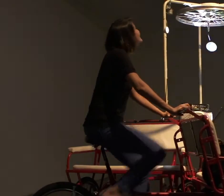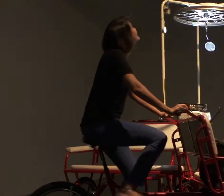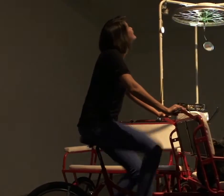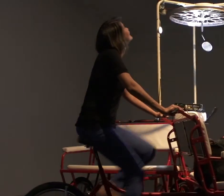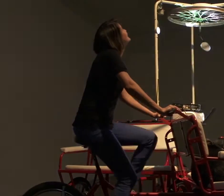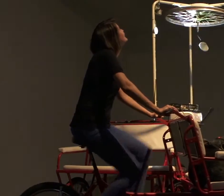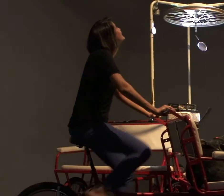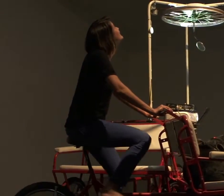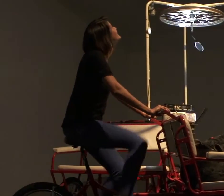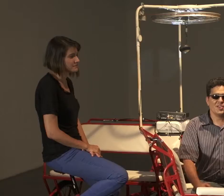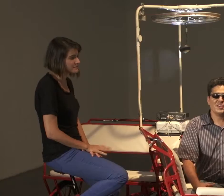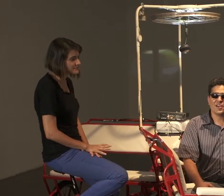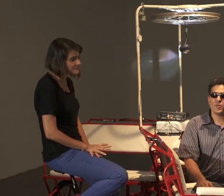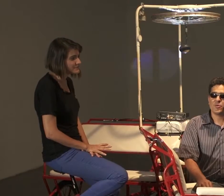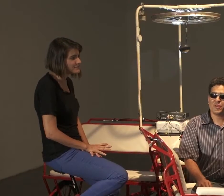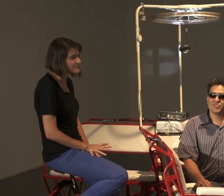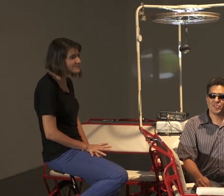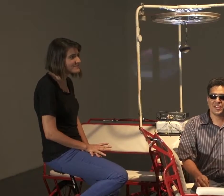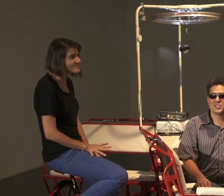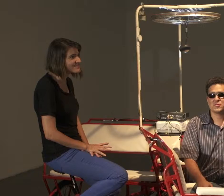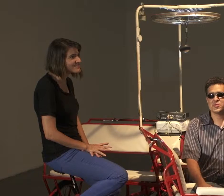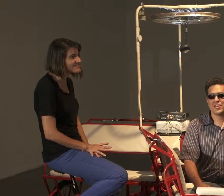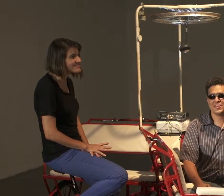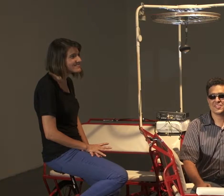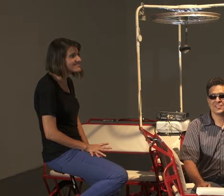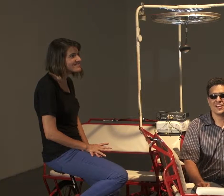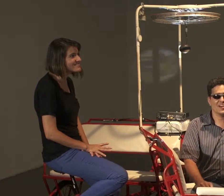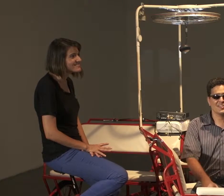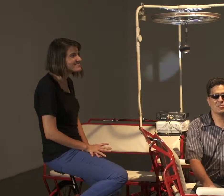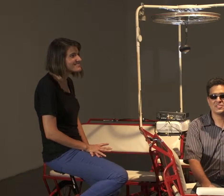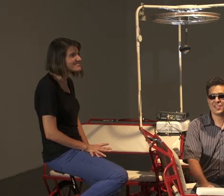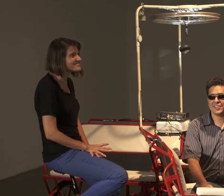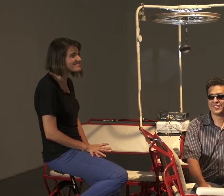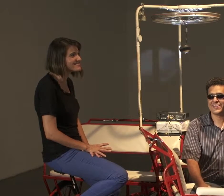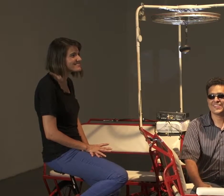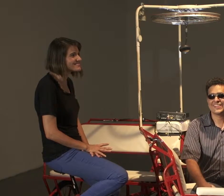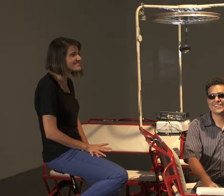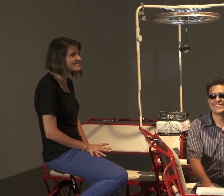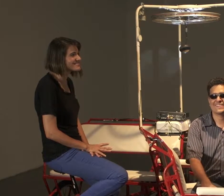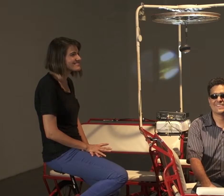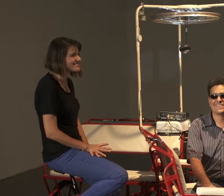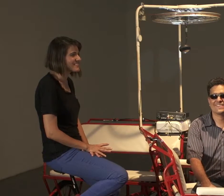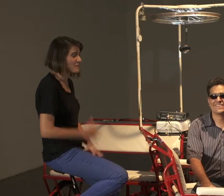Funciona como guidom E aí Carol Como é que foi A sua experiência Aqui na bicicleta? Hernani traduz em libras